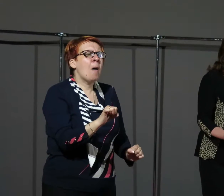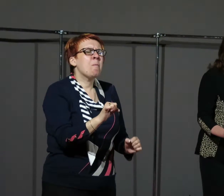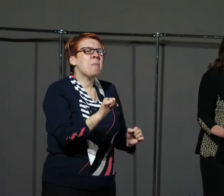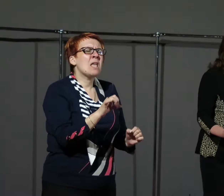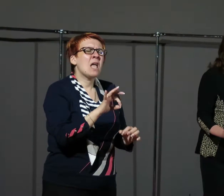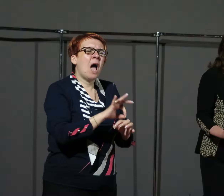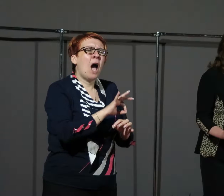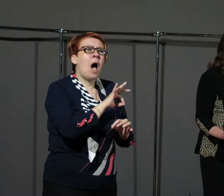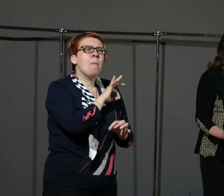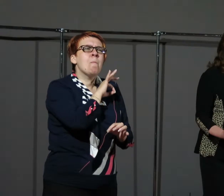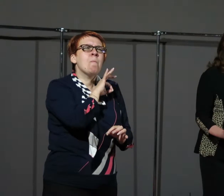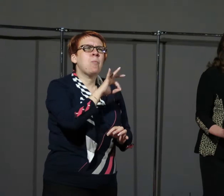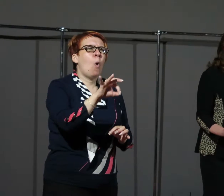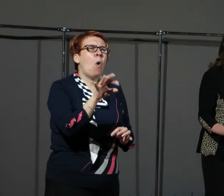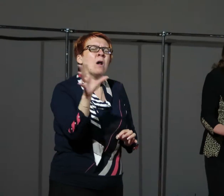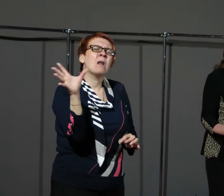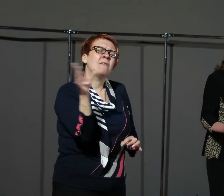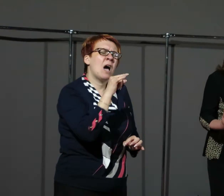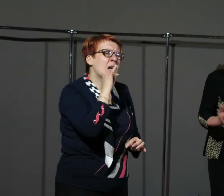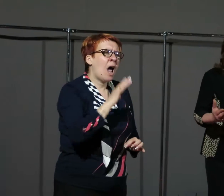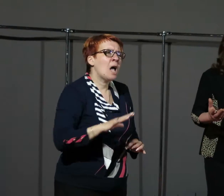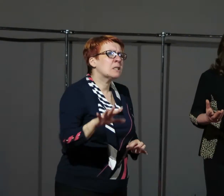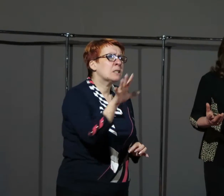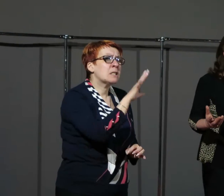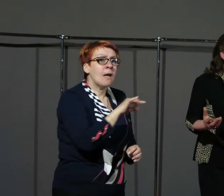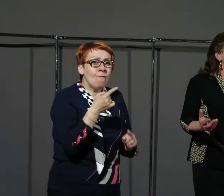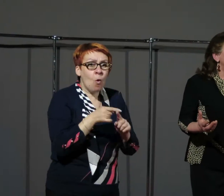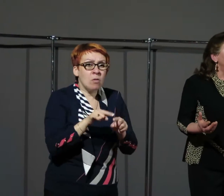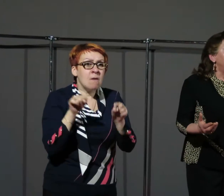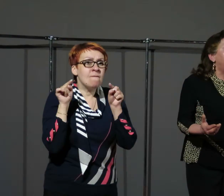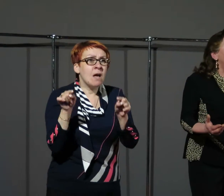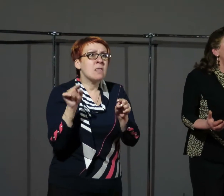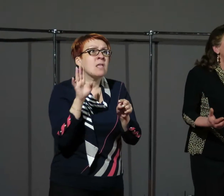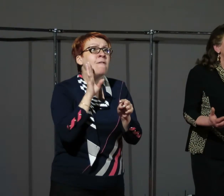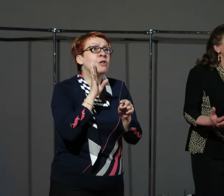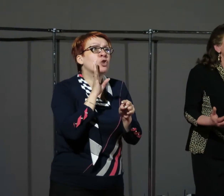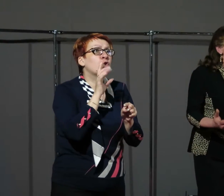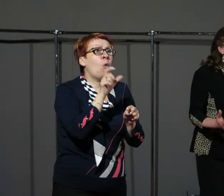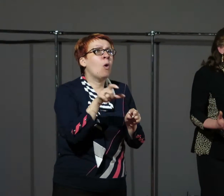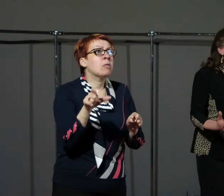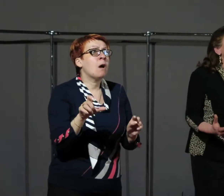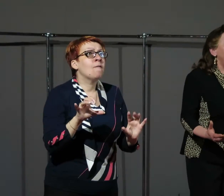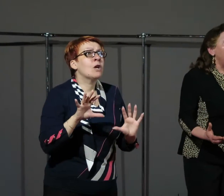боль России в девчонках этих вдруг